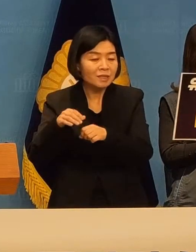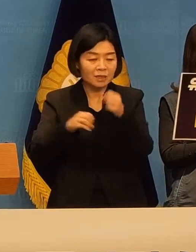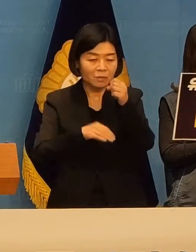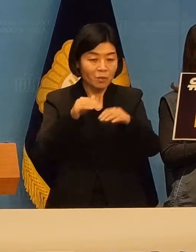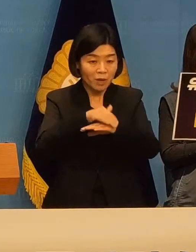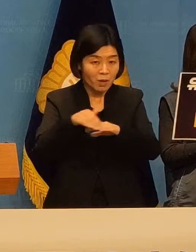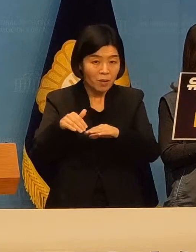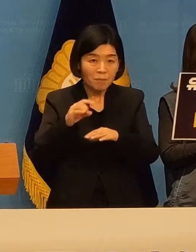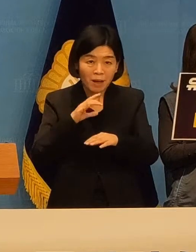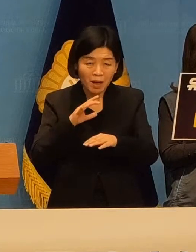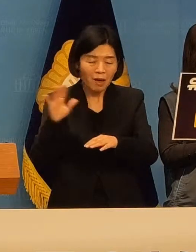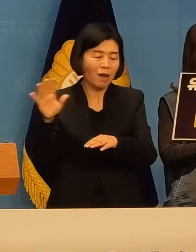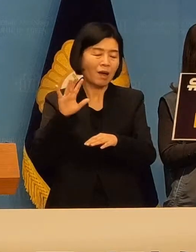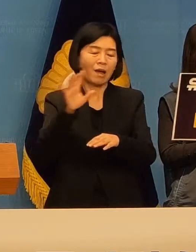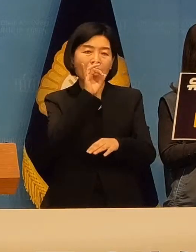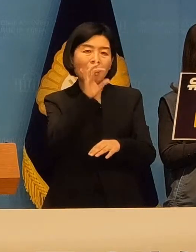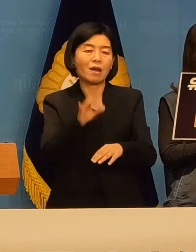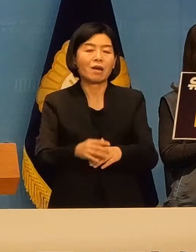나와서는 절대 안 된다.